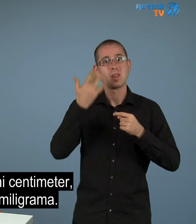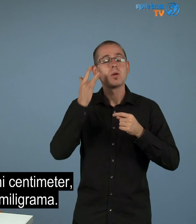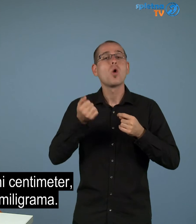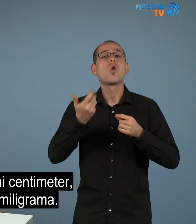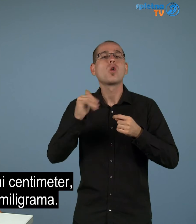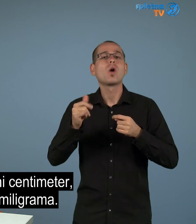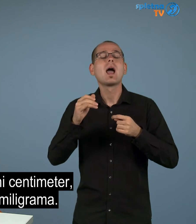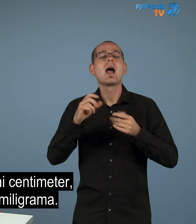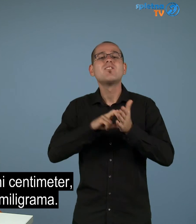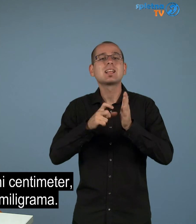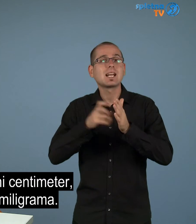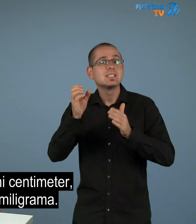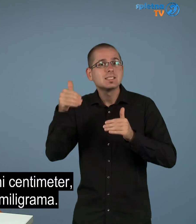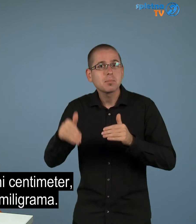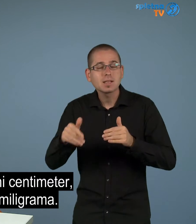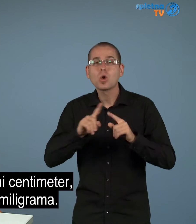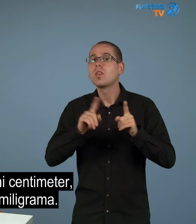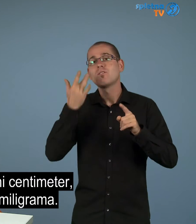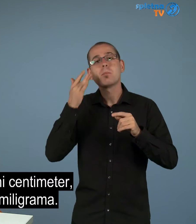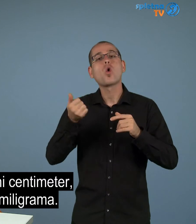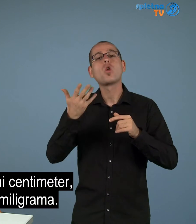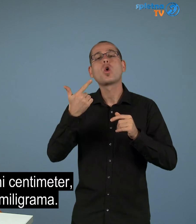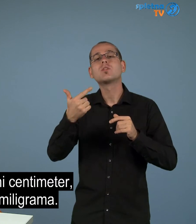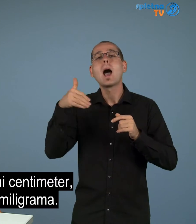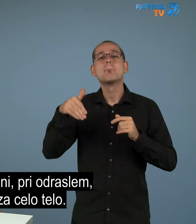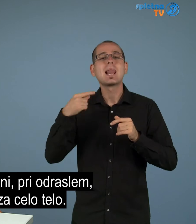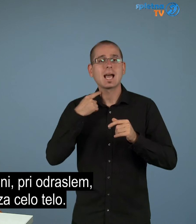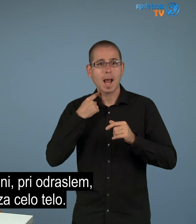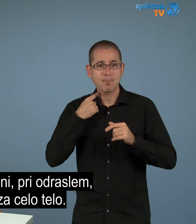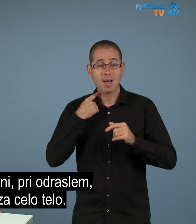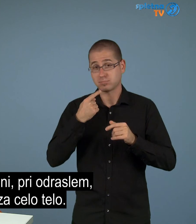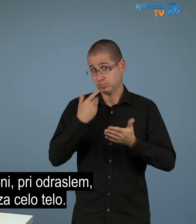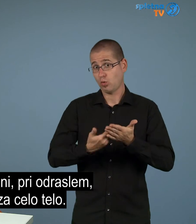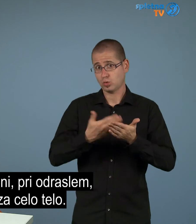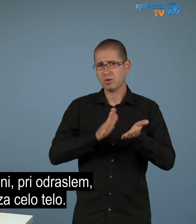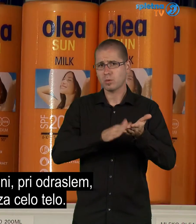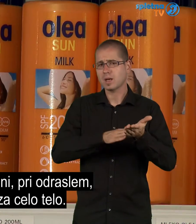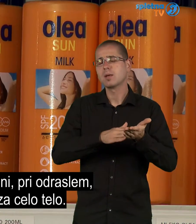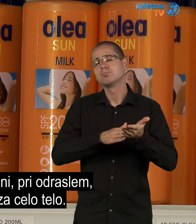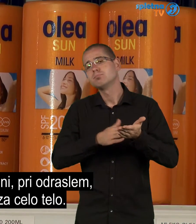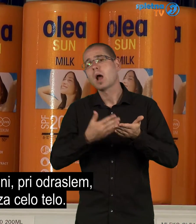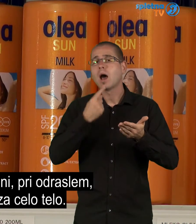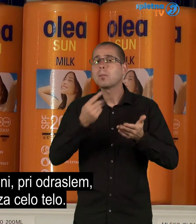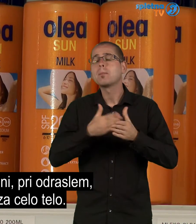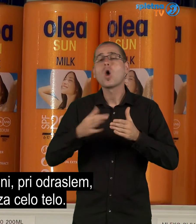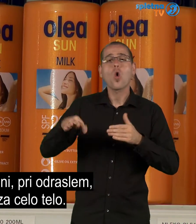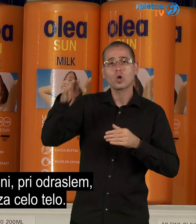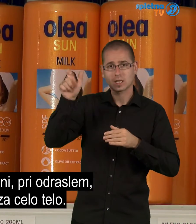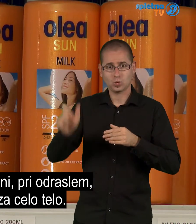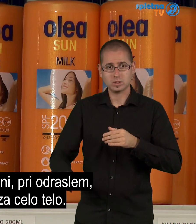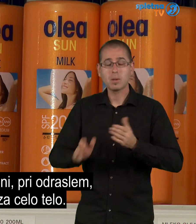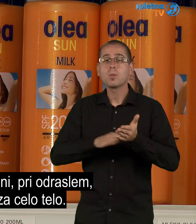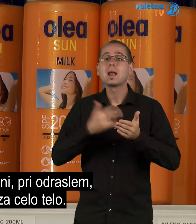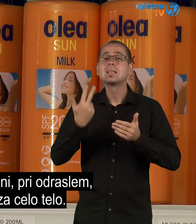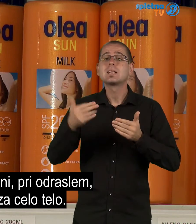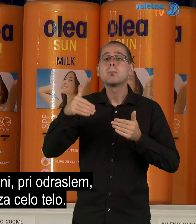je kvadratni centimeter, niti koliko je 2 miligrama. V osnovi pa to pomeni, da recimo pri odraslem pomeni to